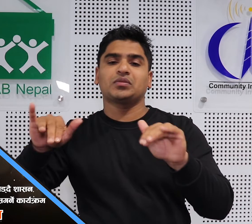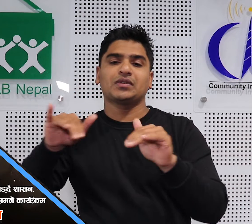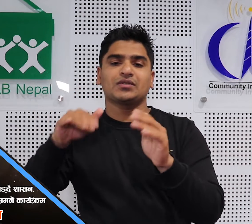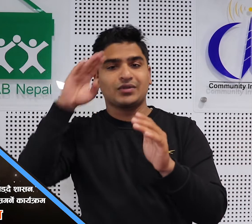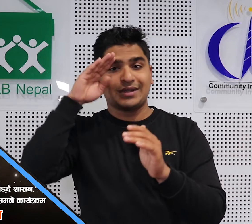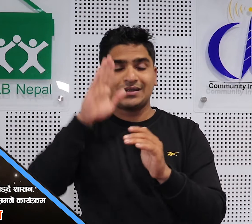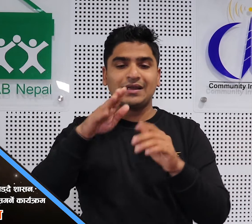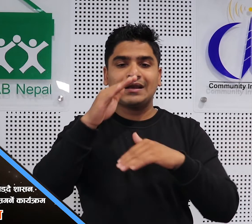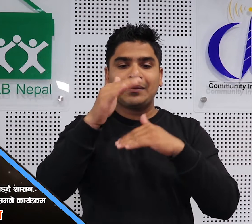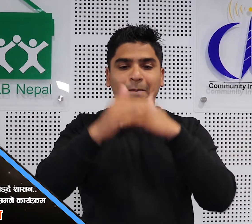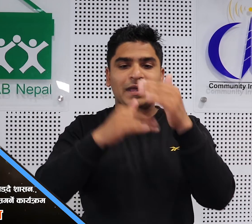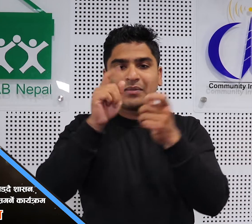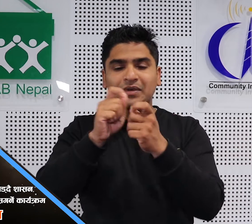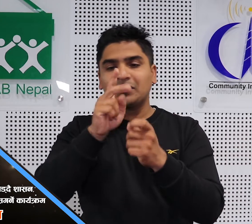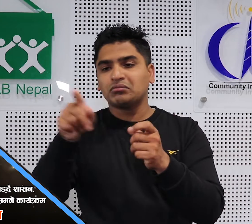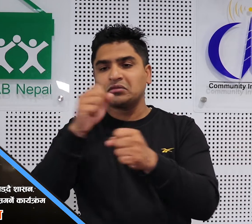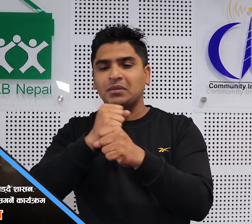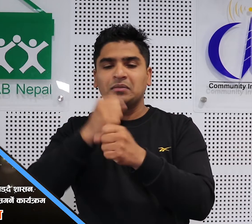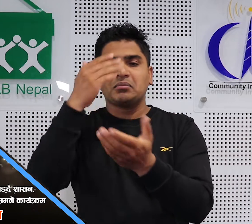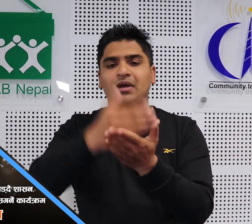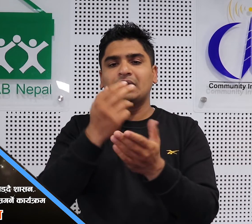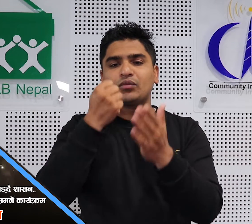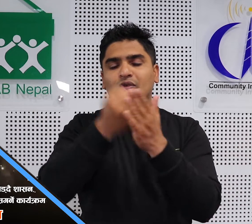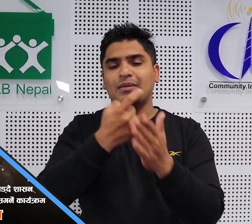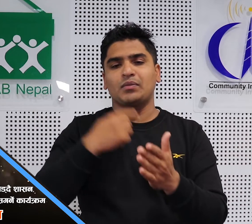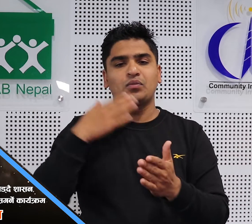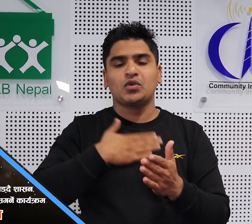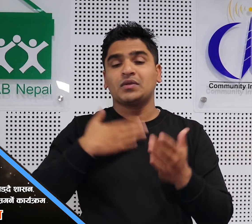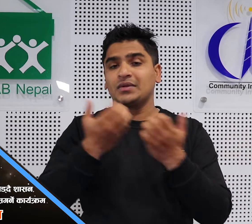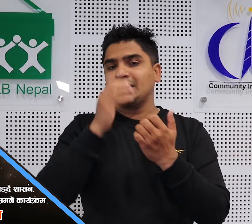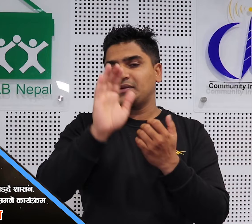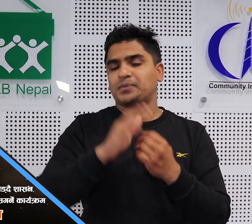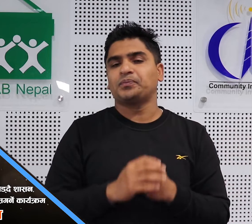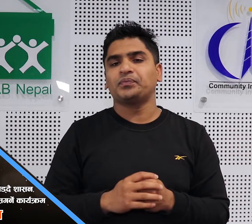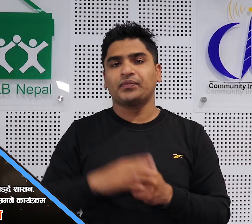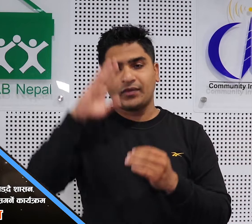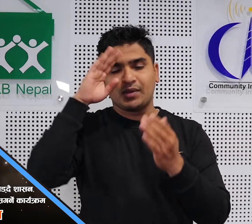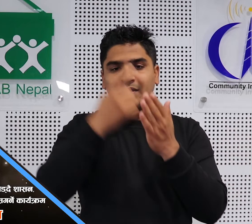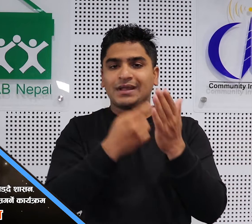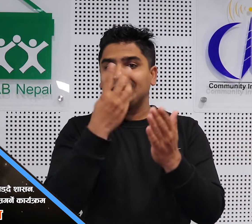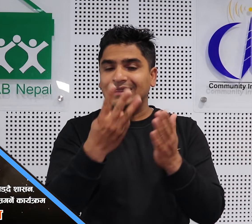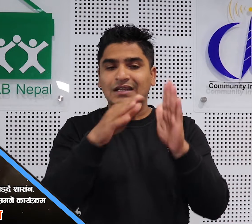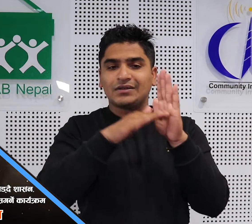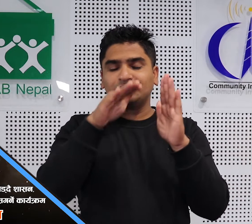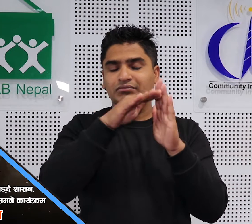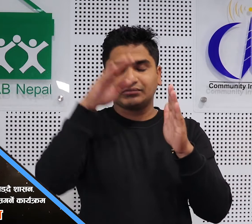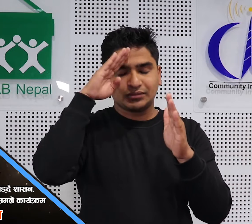विकास निर्माण लगायत अन्य काममा पनि बाधा पुगेको हामीले चाहिँ महसुस गरेका छौँ। संविधानमा तीनवटै सरकार बीच समन्वय सहकार्य